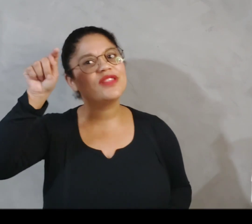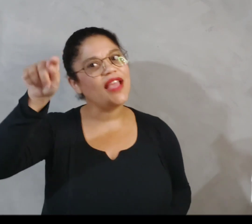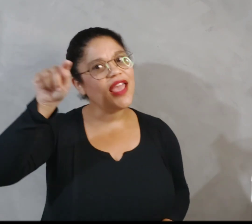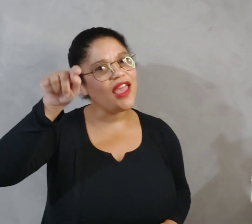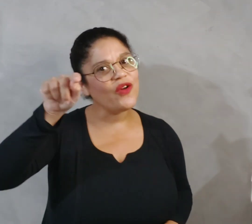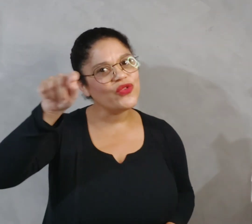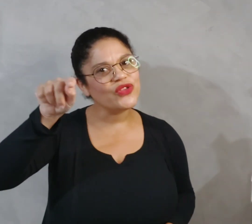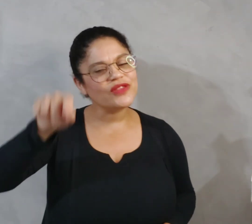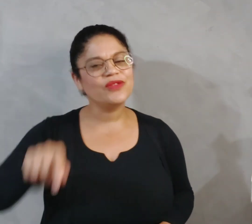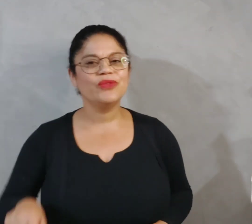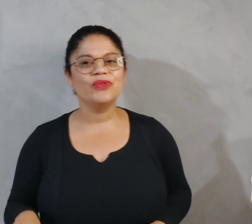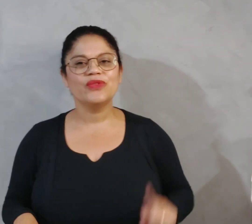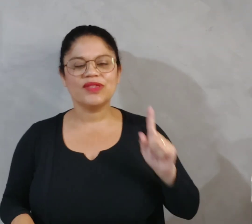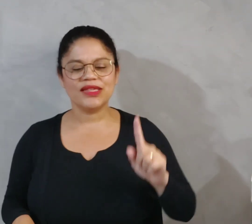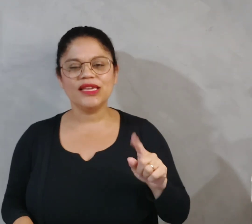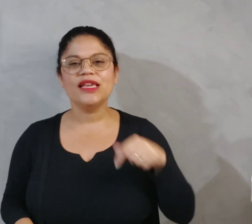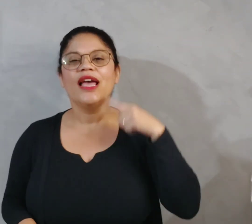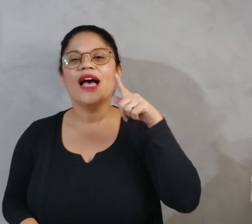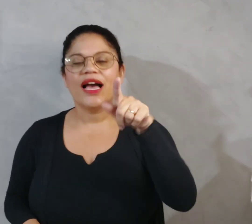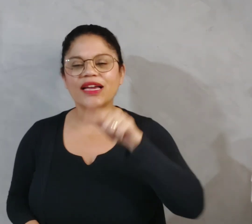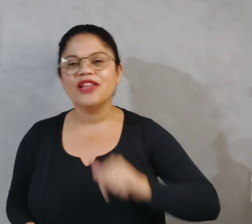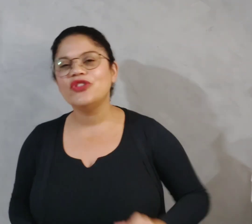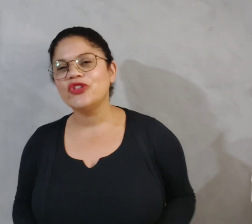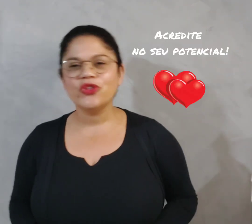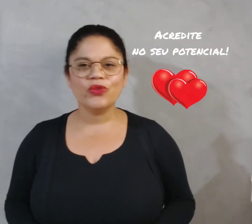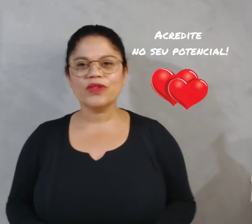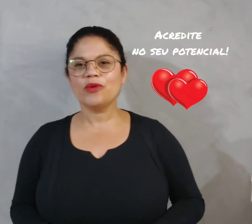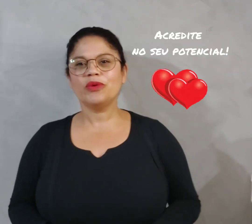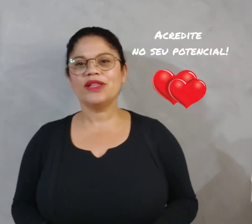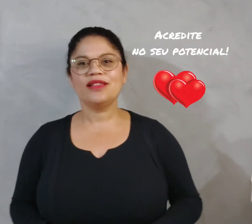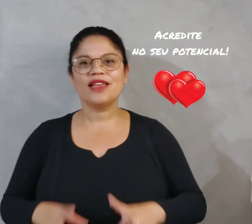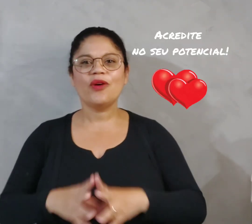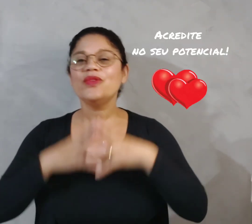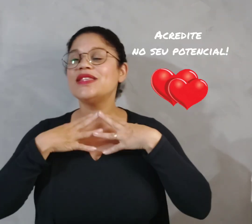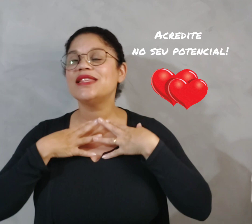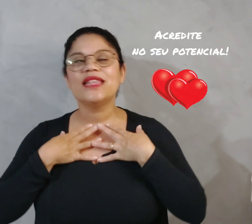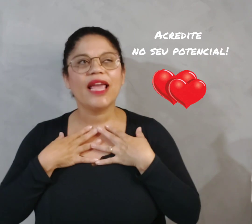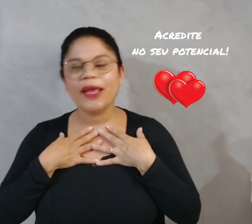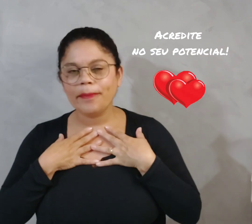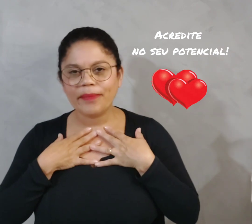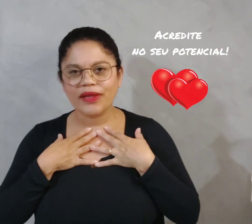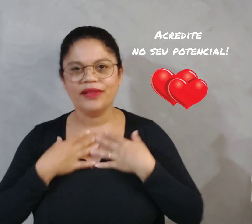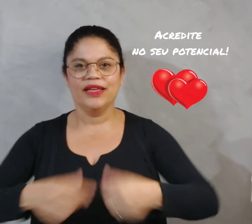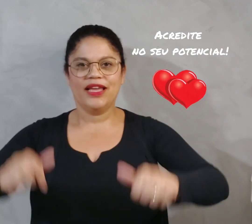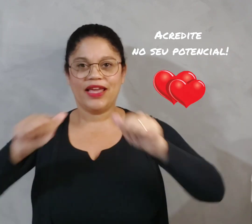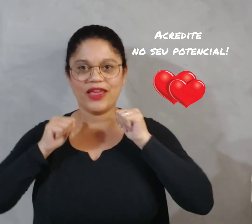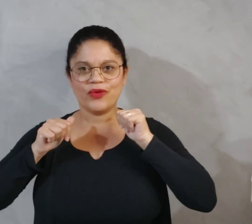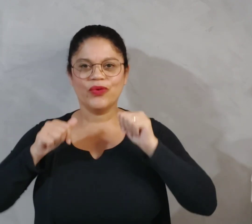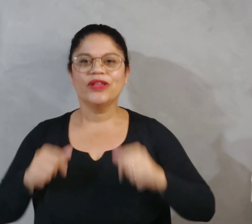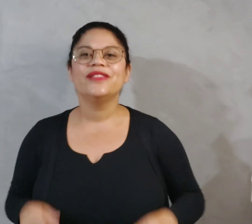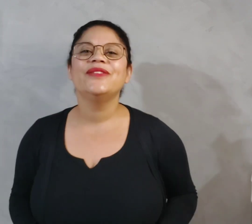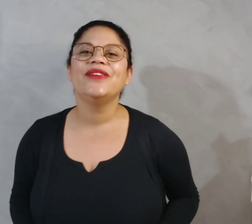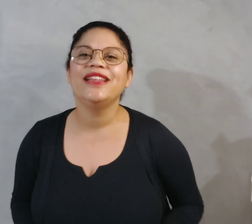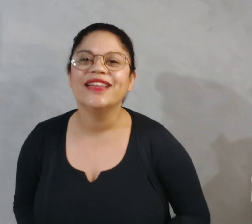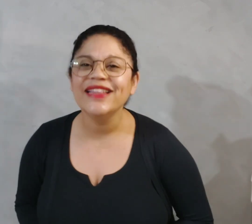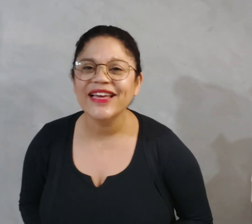seus estudos? Sim, acredite no seu potencial sempre. Eu sou Eliana